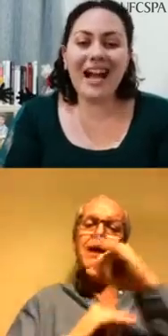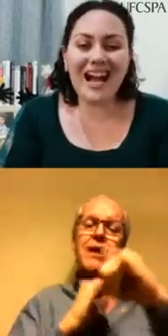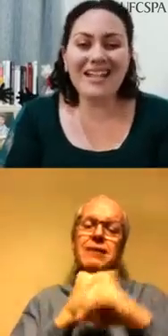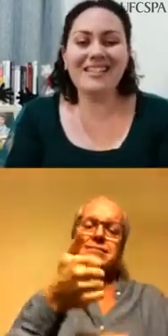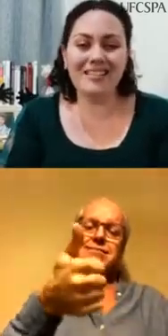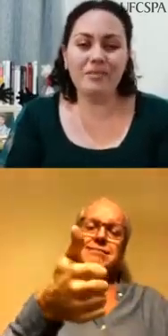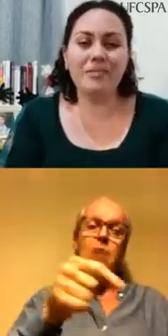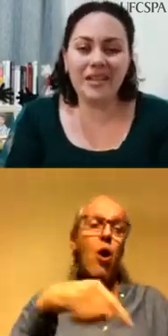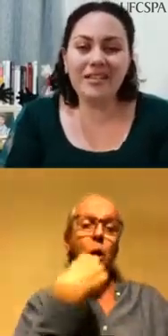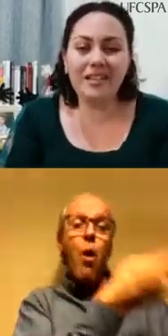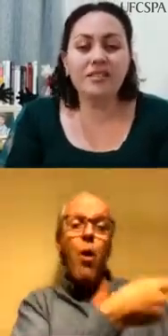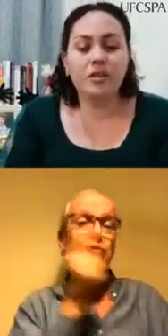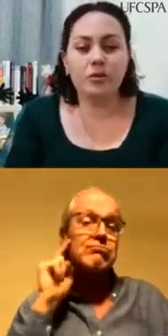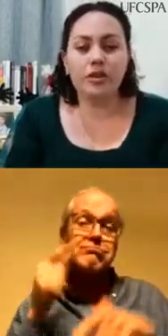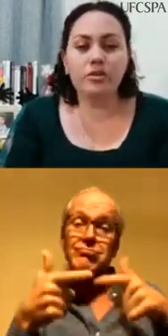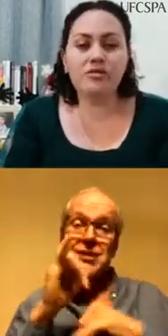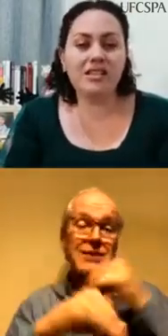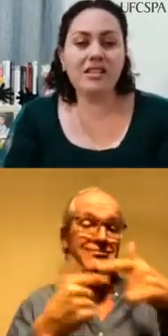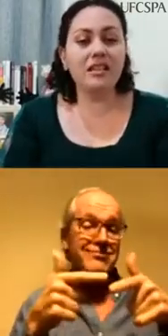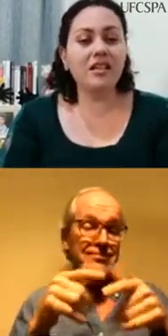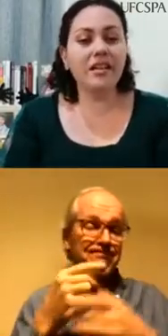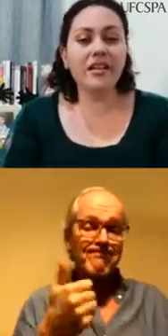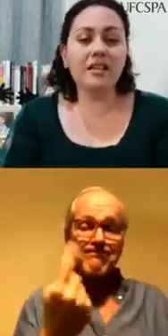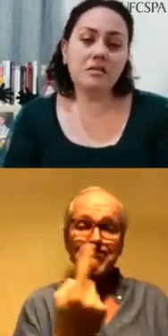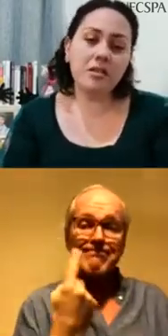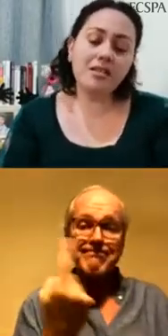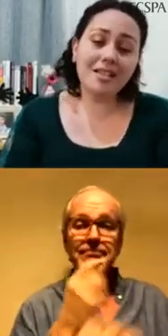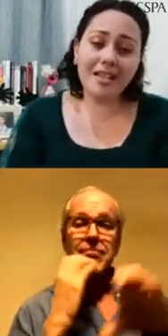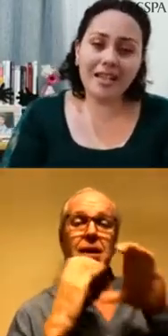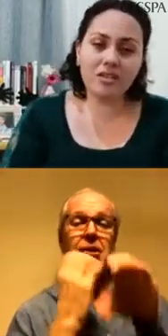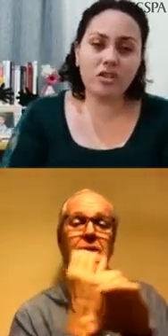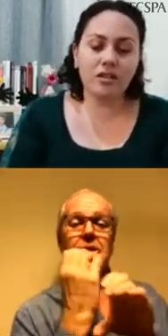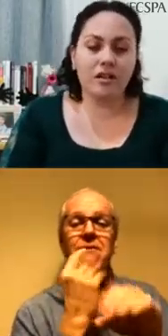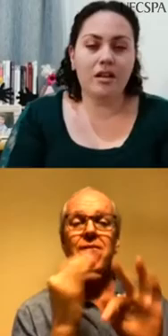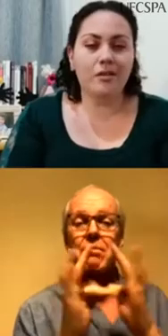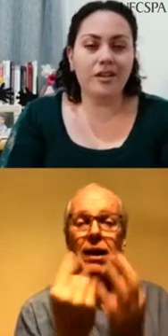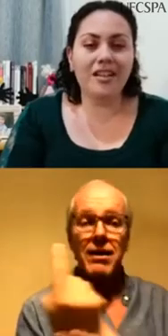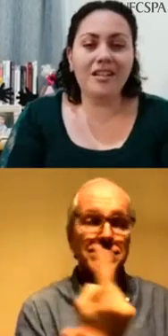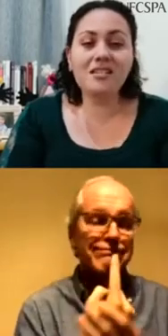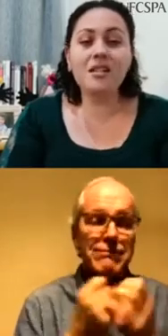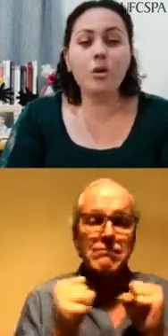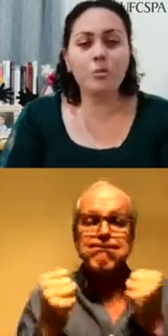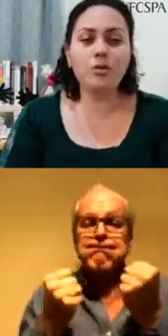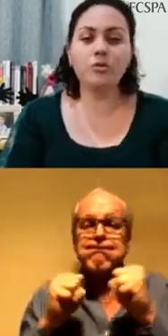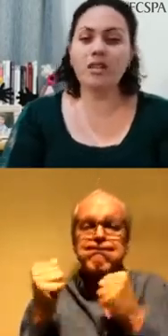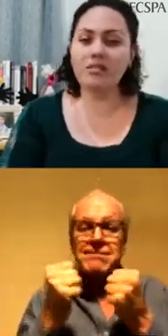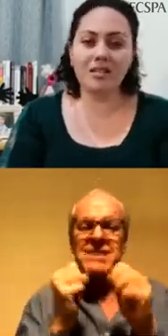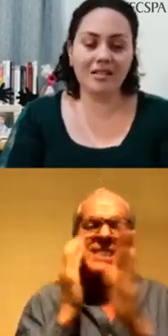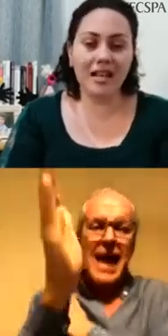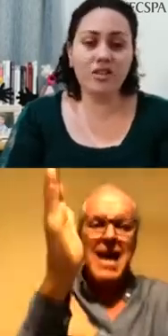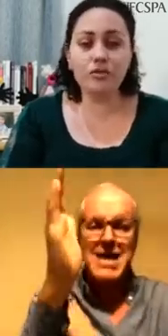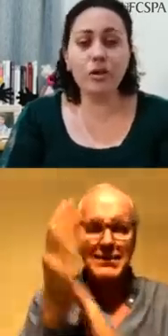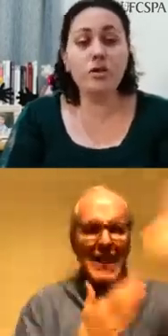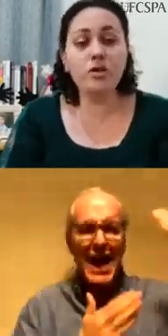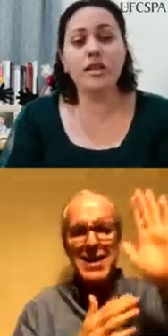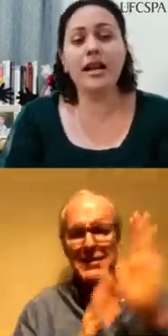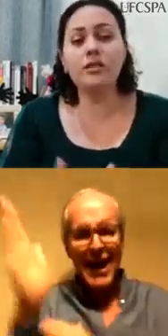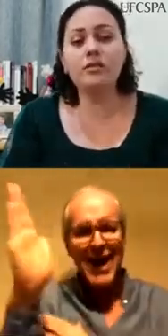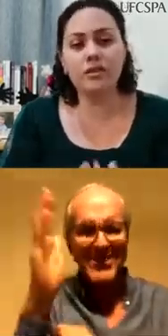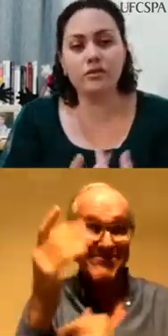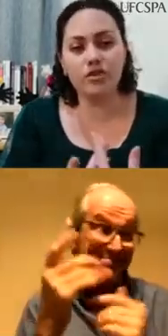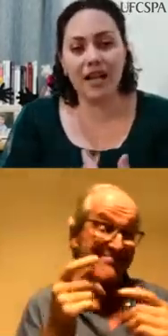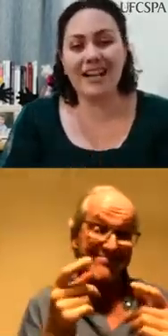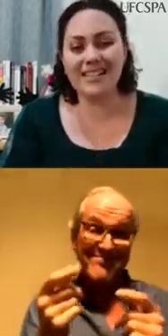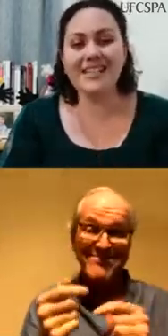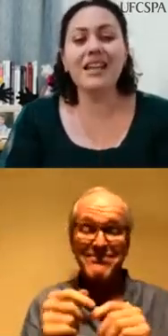ficar em casa também, né? O que nos facilita em relação à internet. Agora, aqueles que não possuem a internet ficam